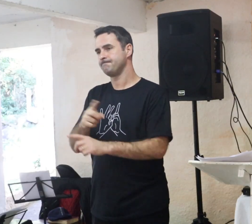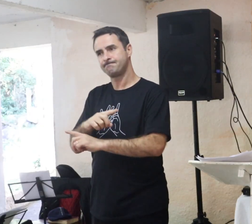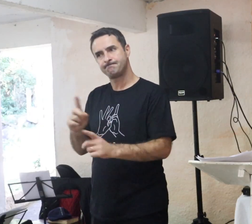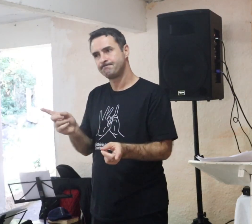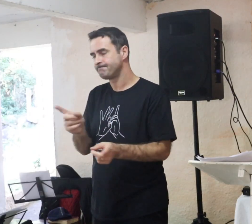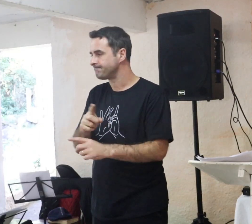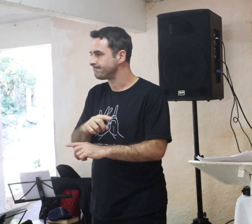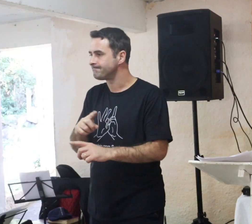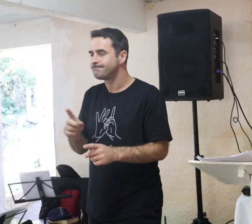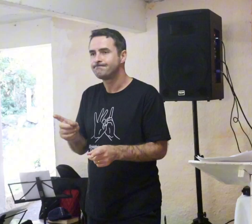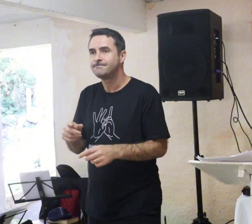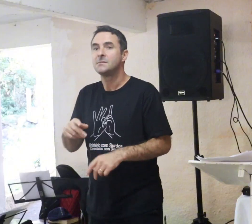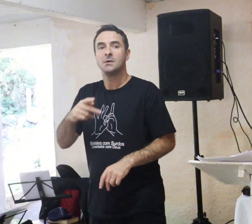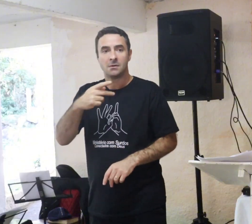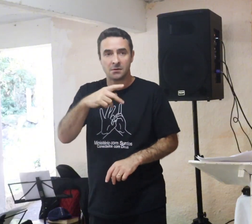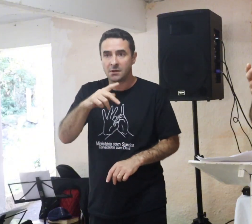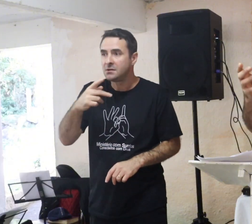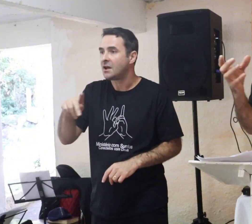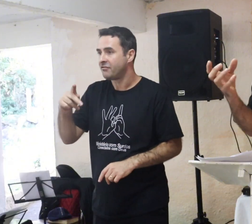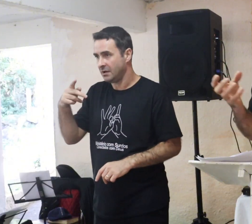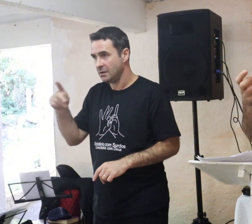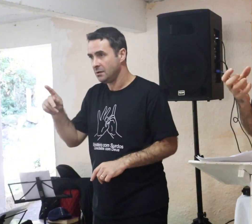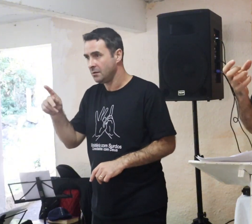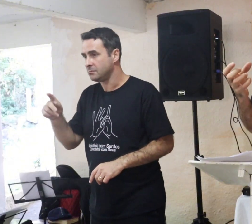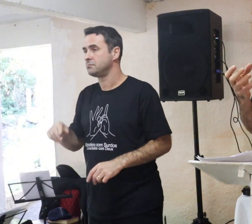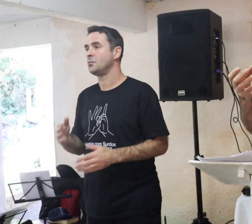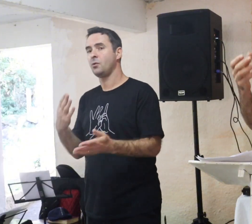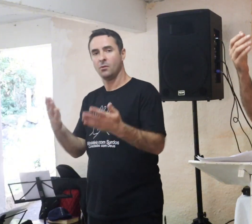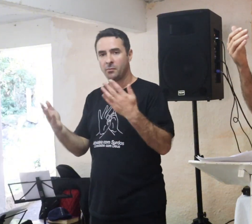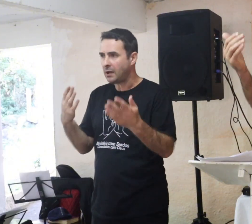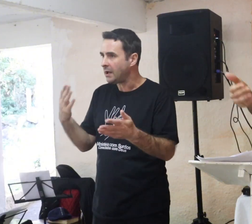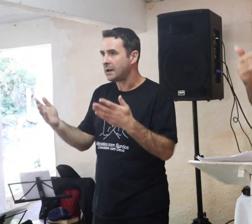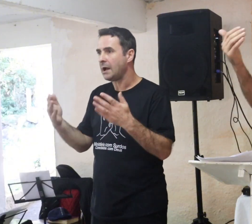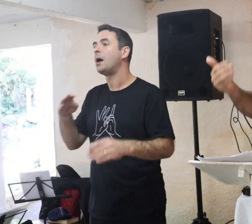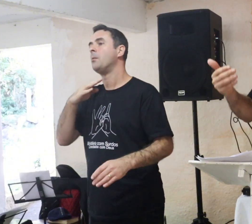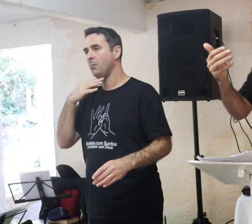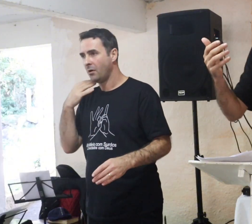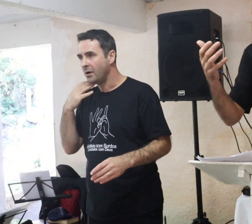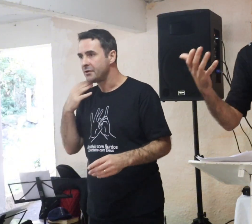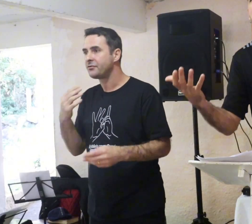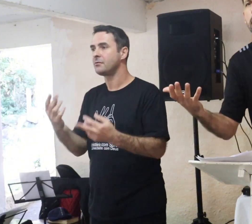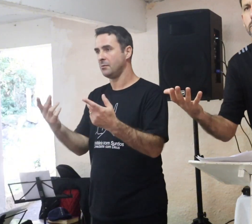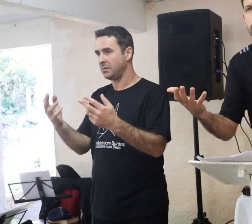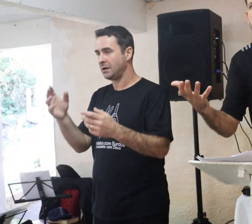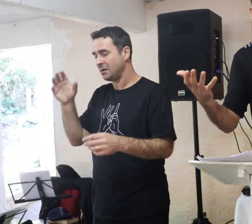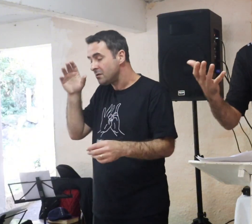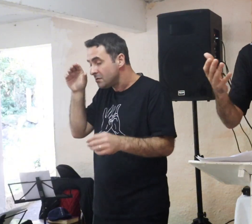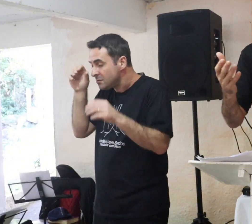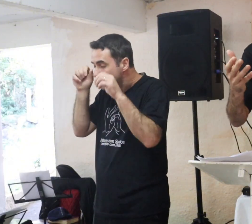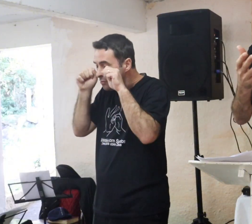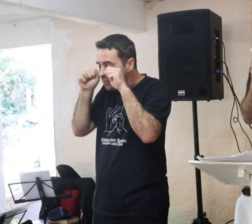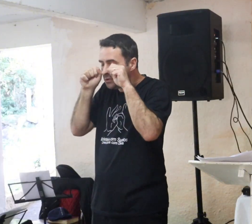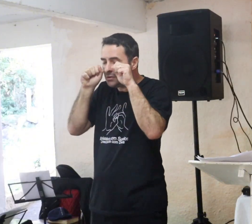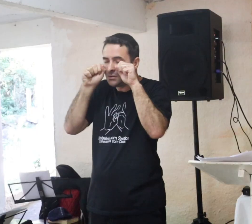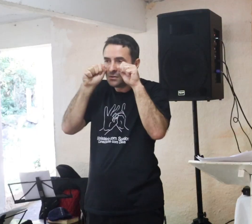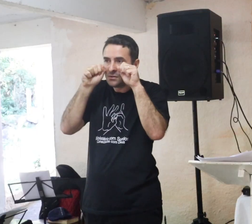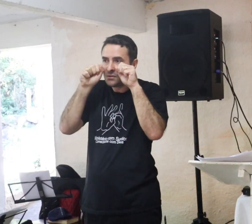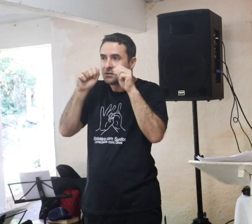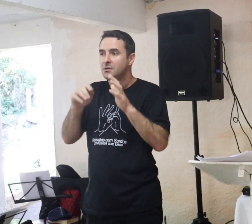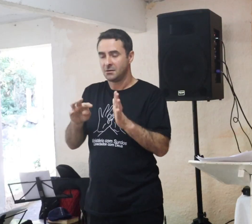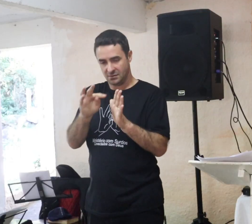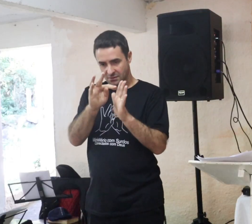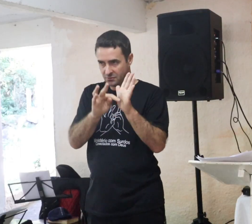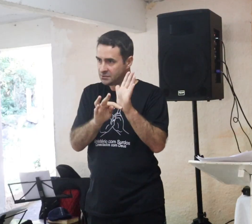ele diz isso se referindo a dormir aí, uma figura de linguagem, né? Nem todos dormiremos. Ele está dizendo,